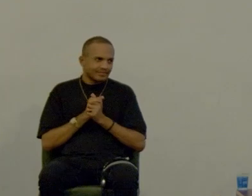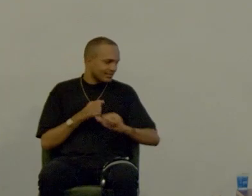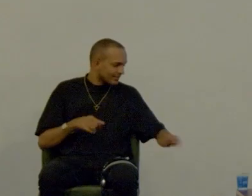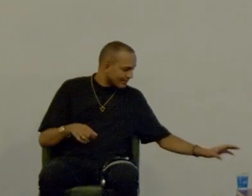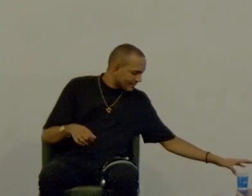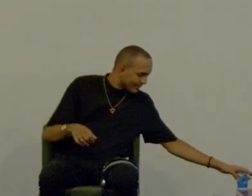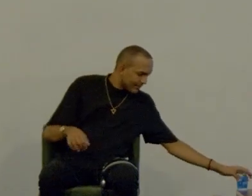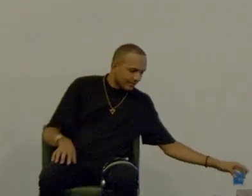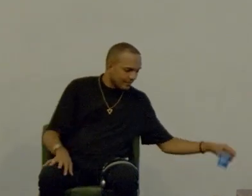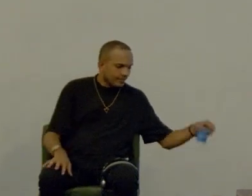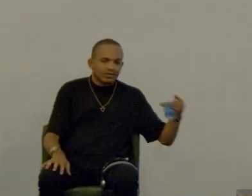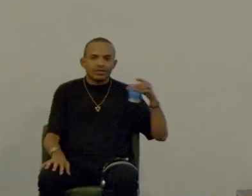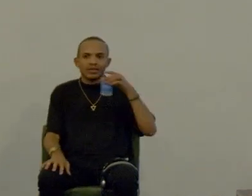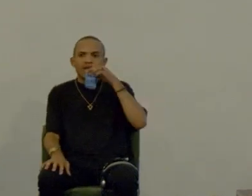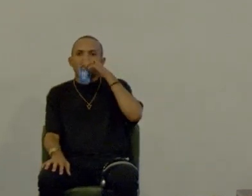o Jambis.